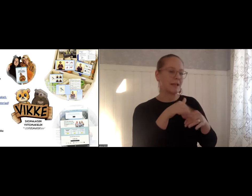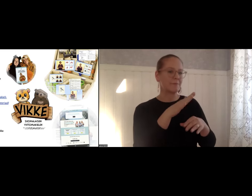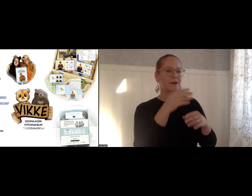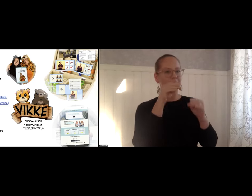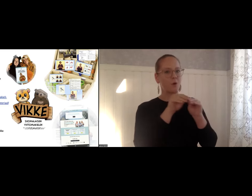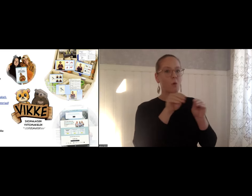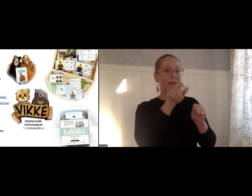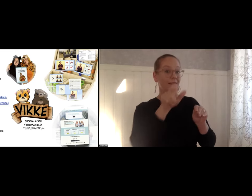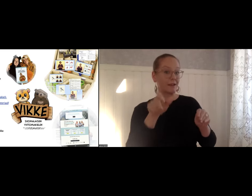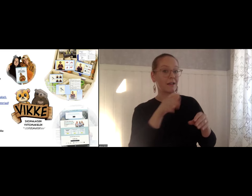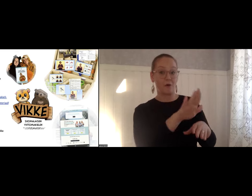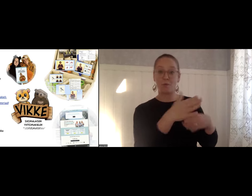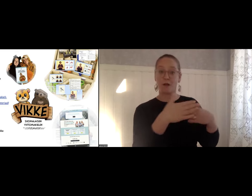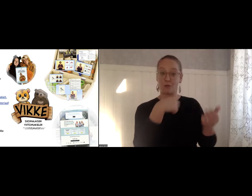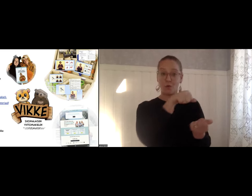viittomakielen opettajat,